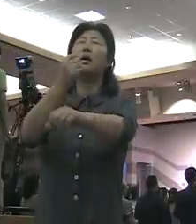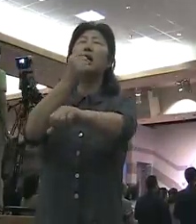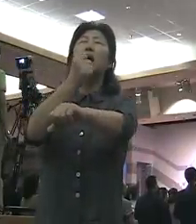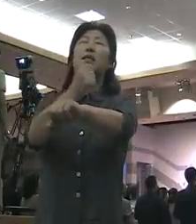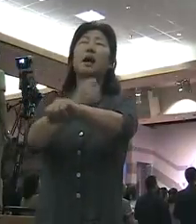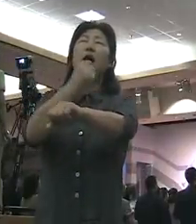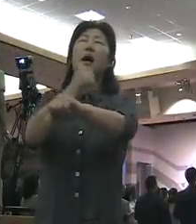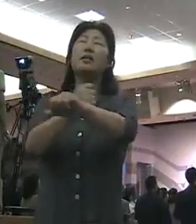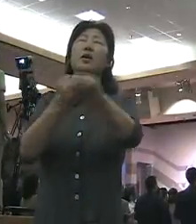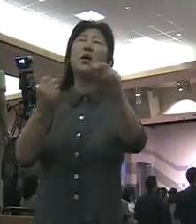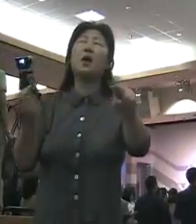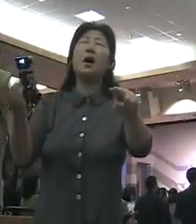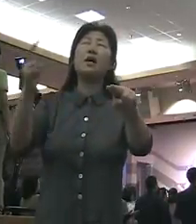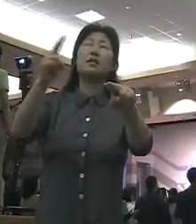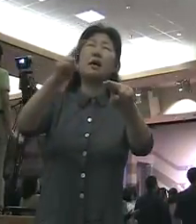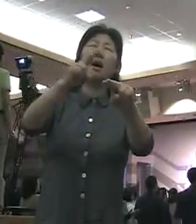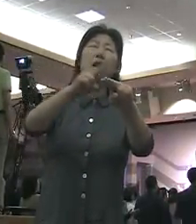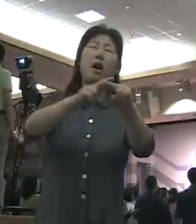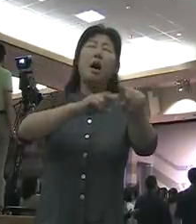오셔서 찾아가사